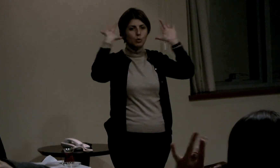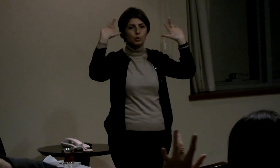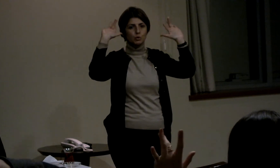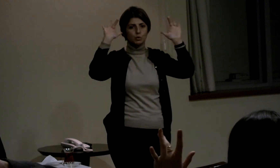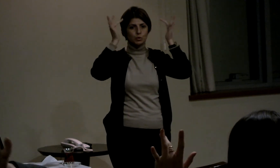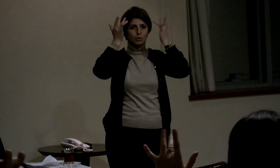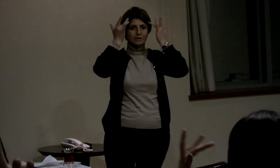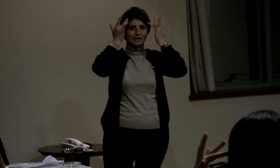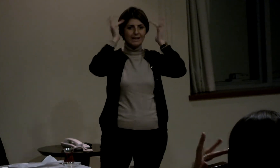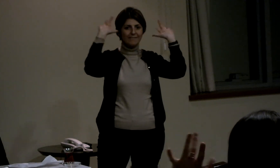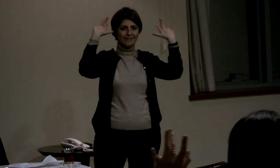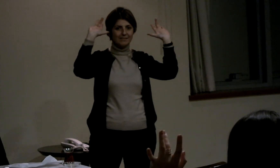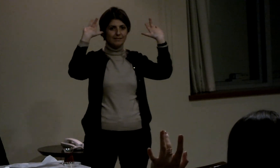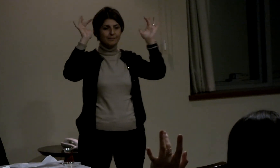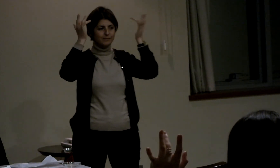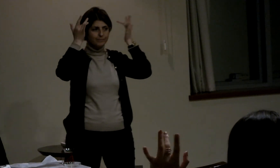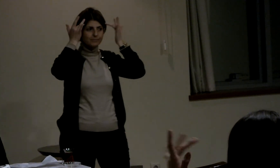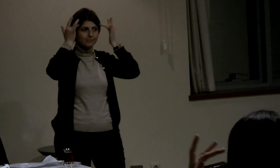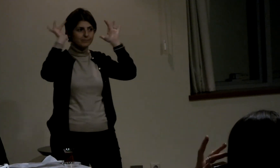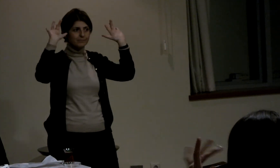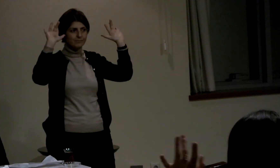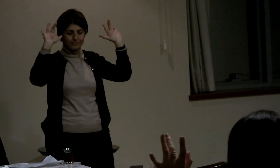Kültür. Evet.